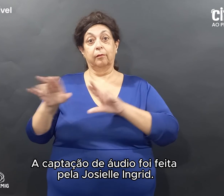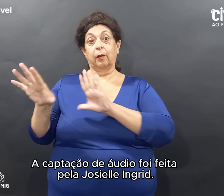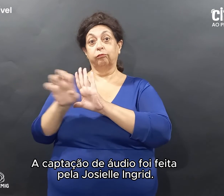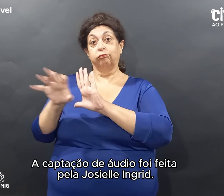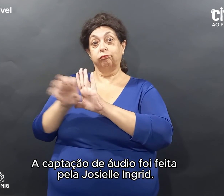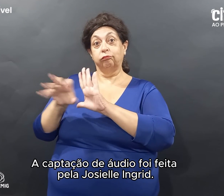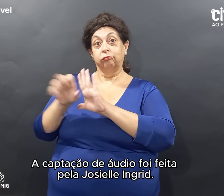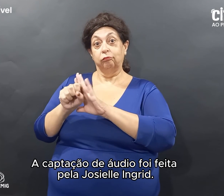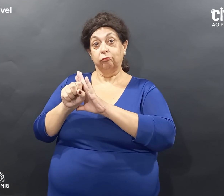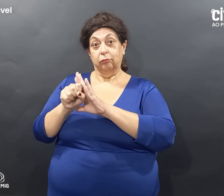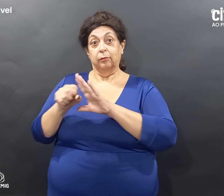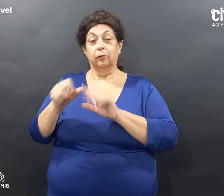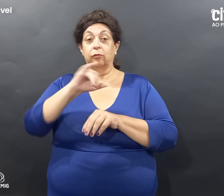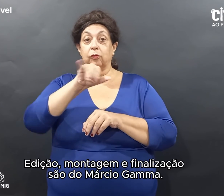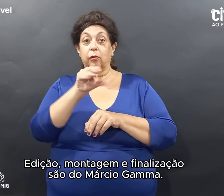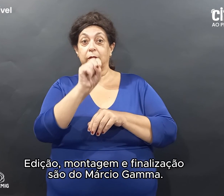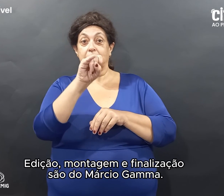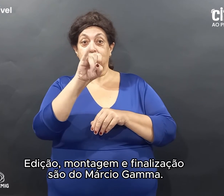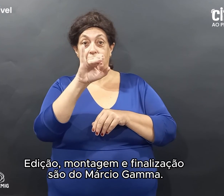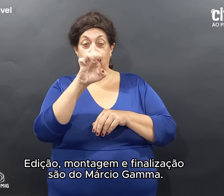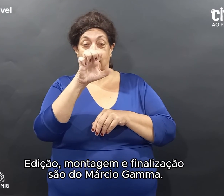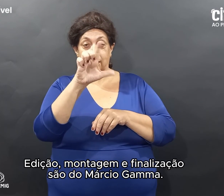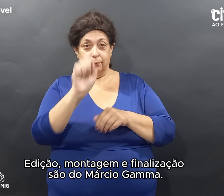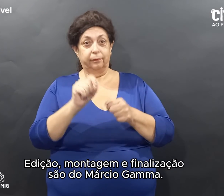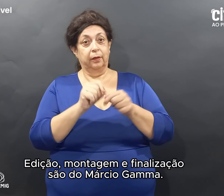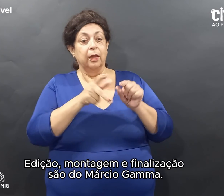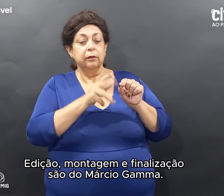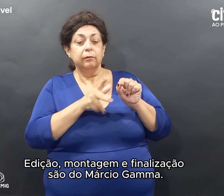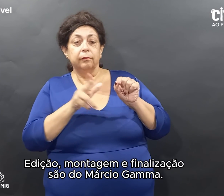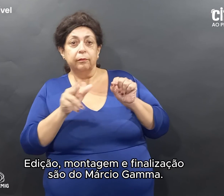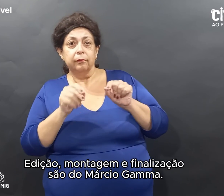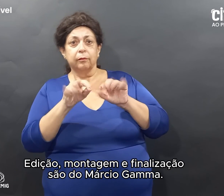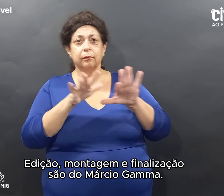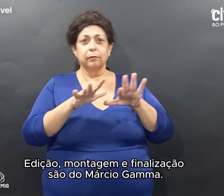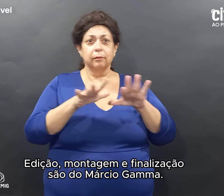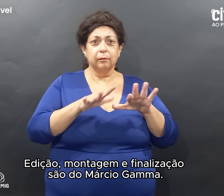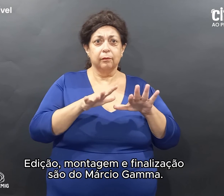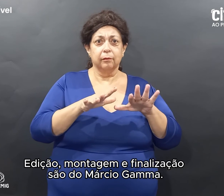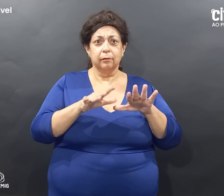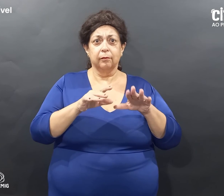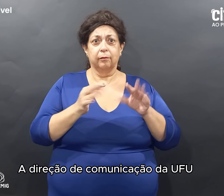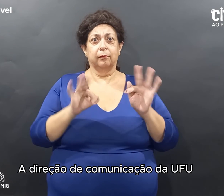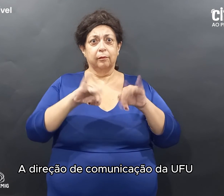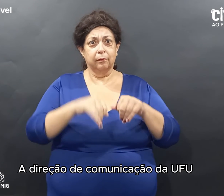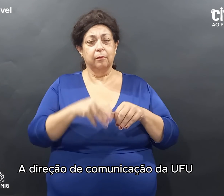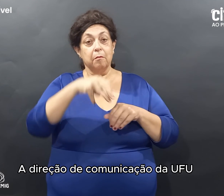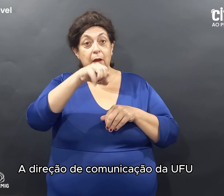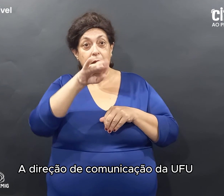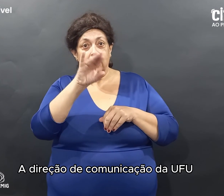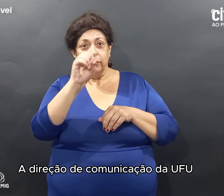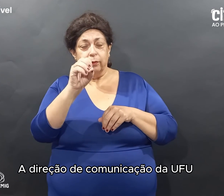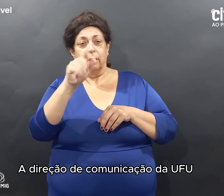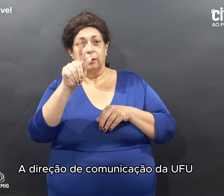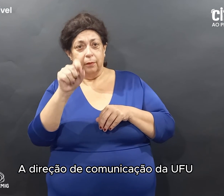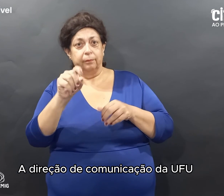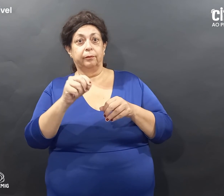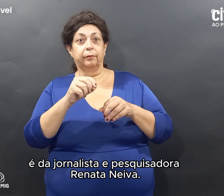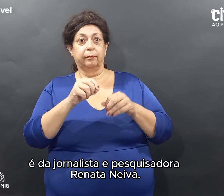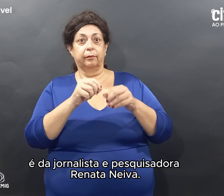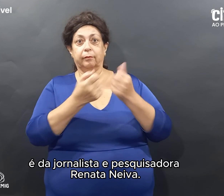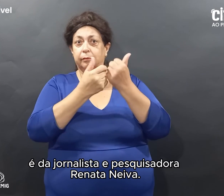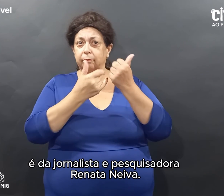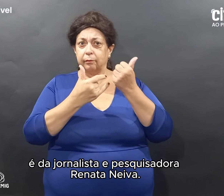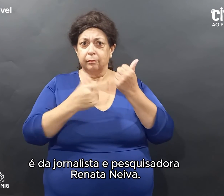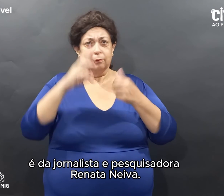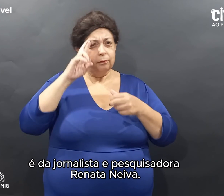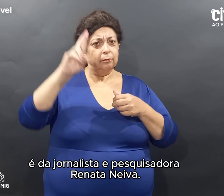feita pela Josiele Ingrid. Edição, montagem e finalização são do Márcio Gama. A direção de comunicação da UFO é